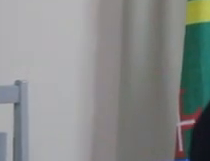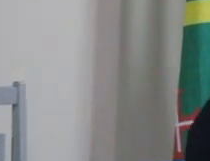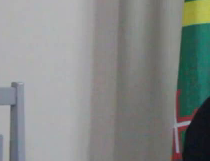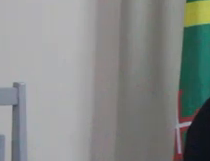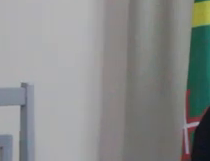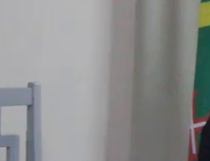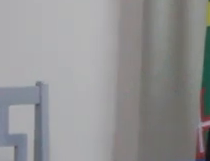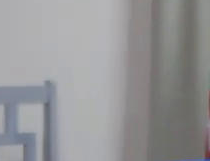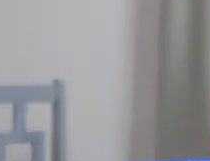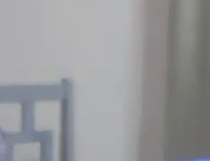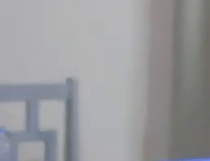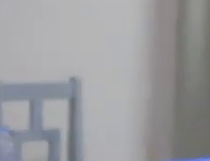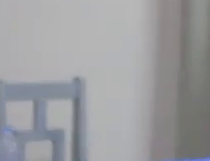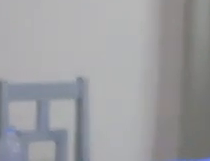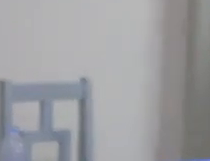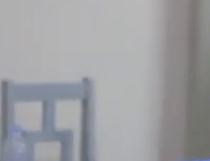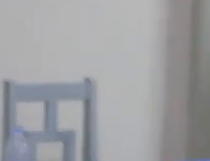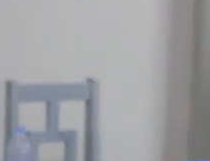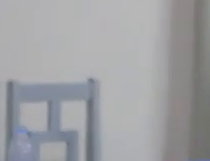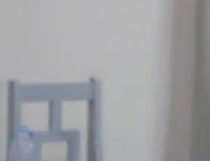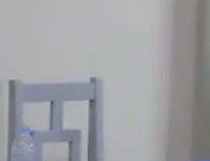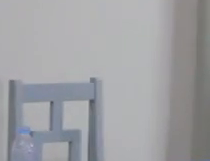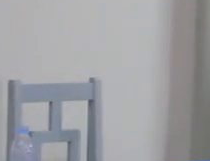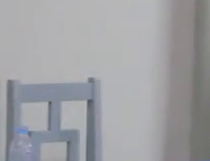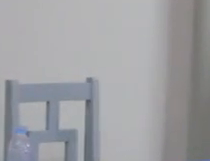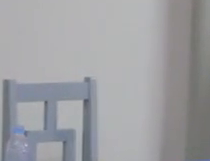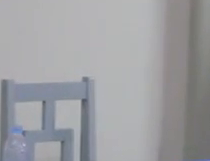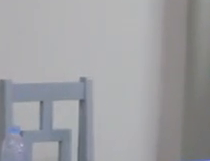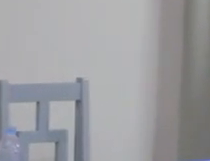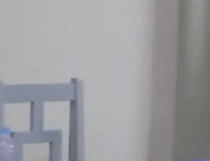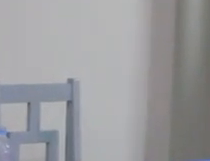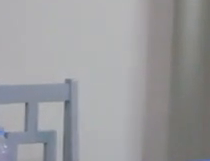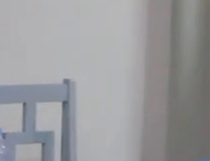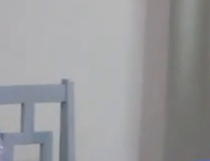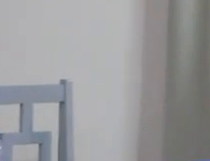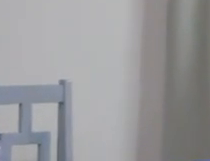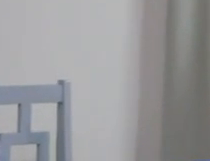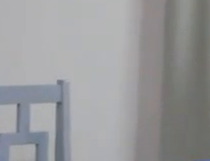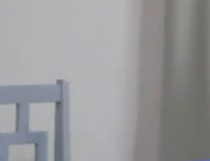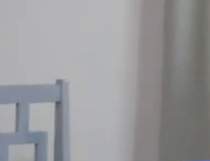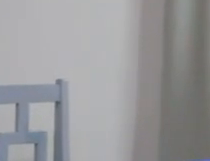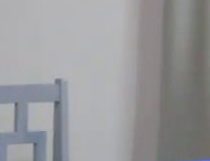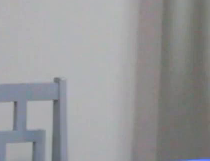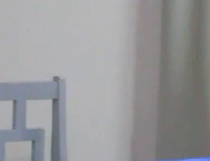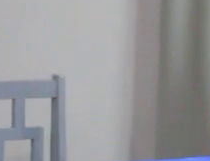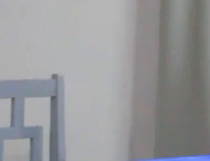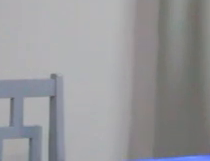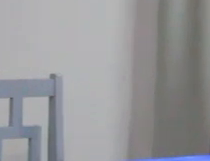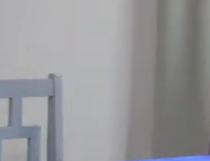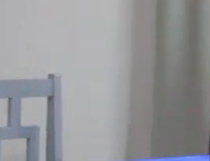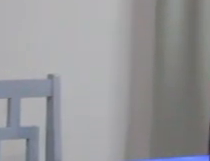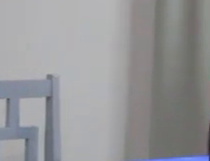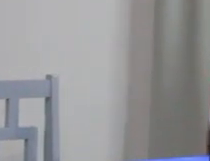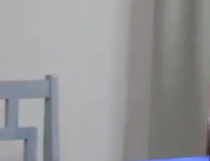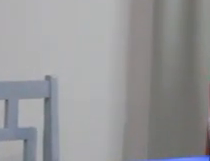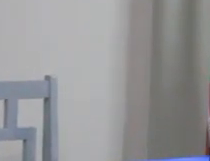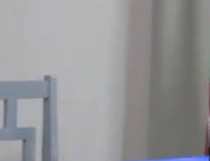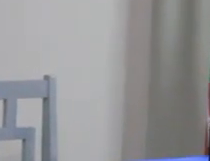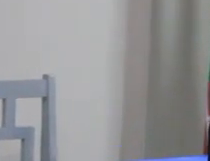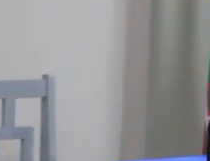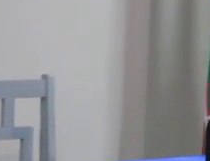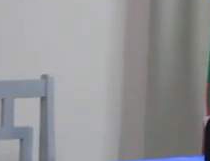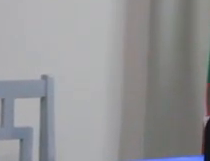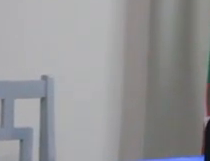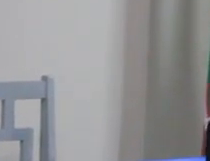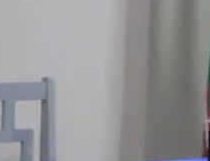o Viola lá, só que não estava no dia assessor, para a gente fazer show quando chegasse os turistas. Sim, tá? Importante. E aí os